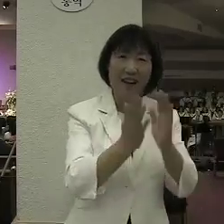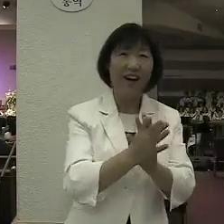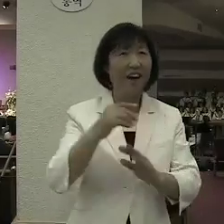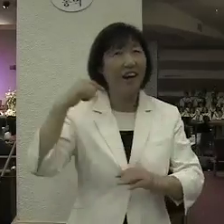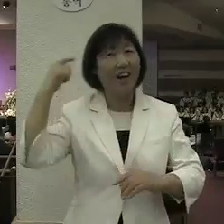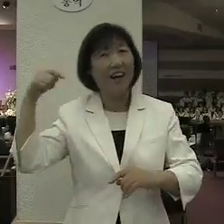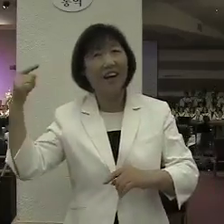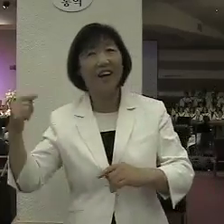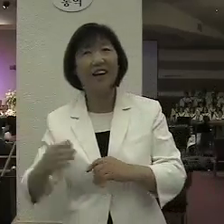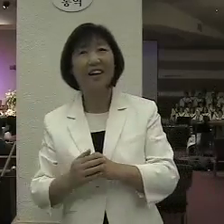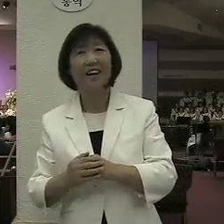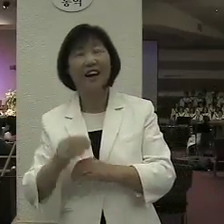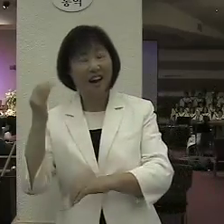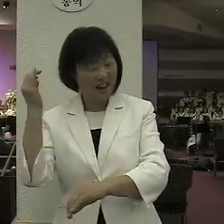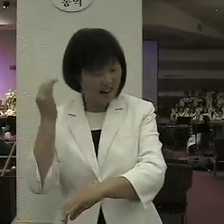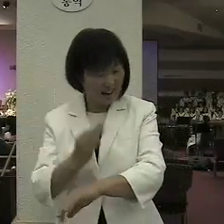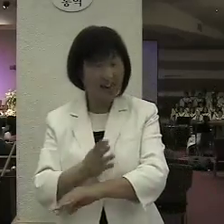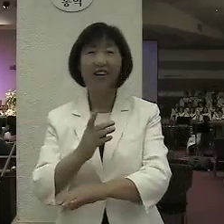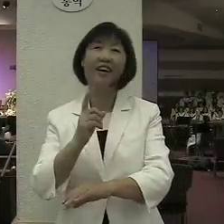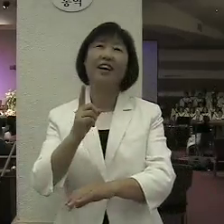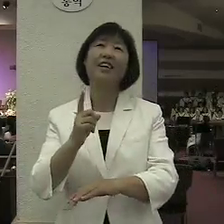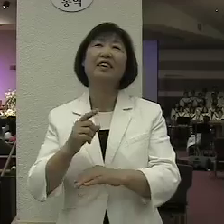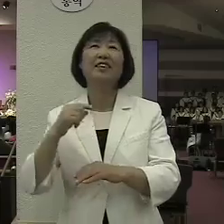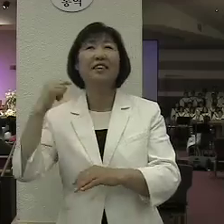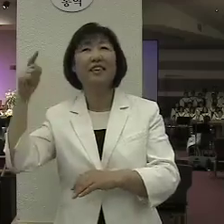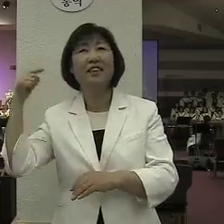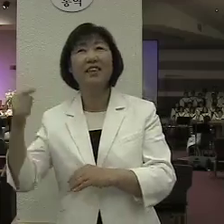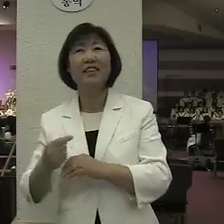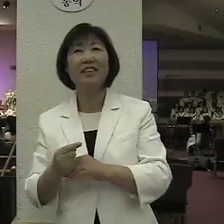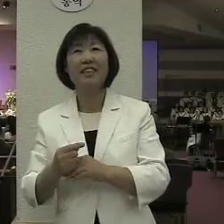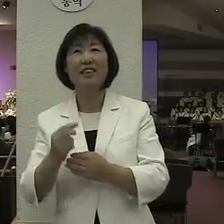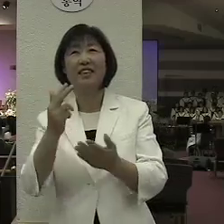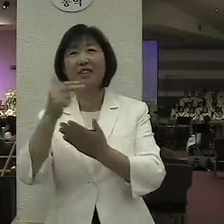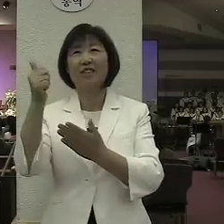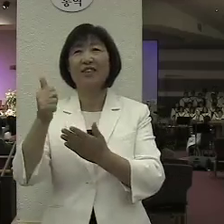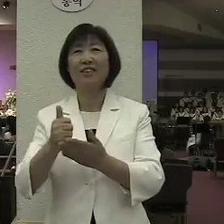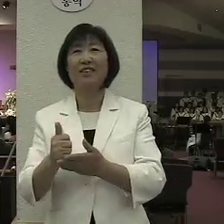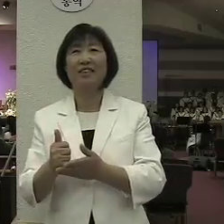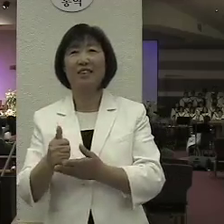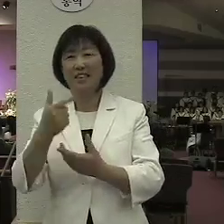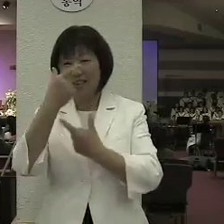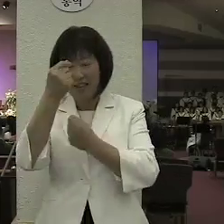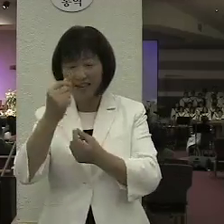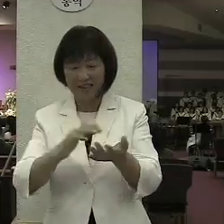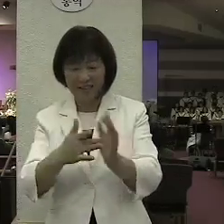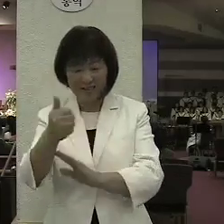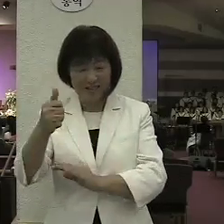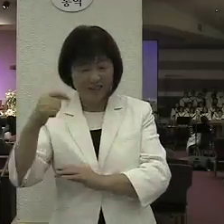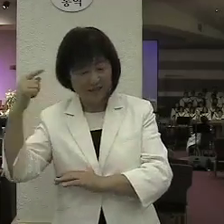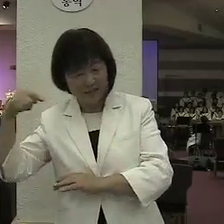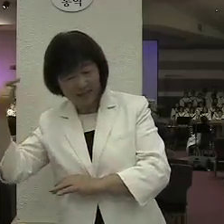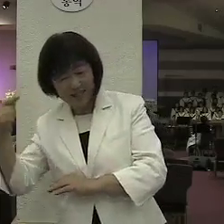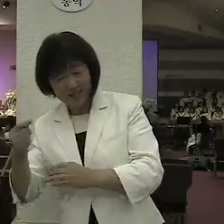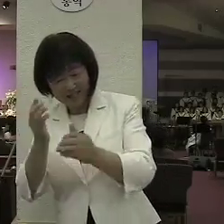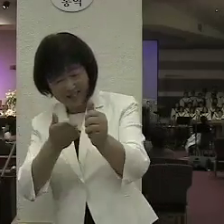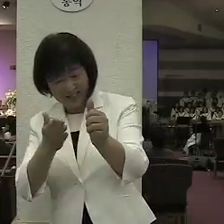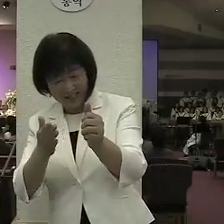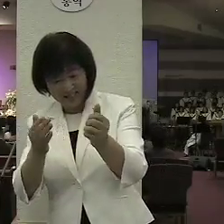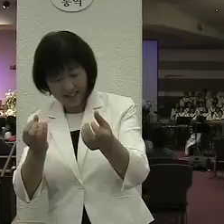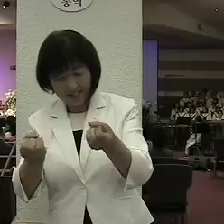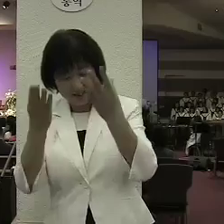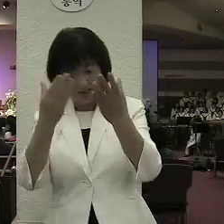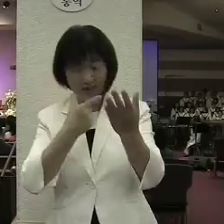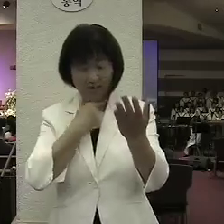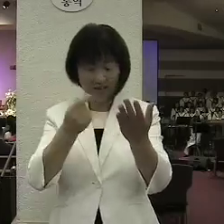드리는 것 그거 왜 사람들 눈을 식하면은 뭐 그렇게 하지 못하겠지만 왜 사람들의 눈을 식합니까? 안 그래도